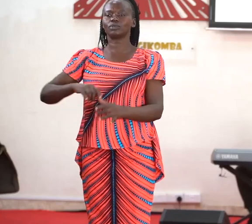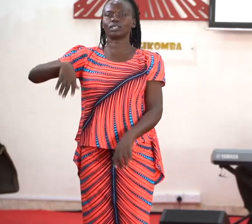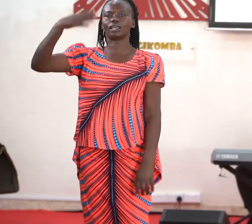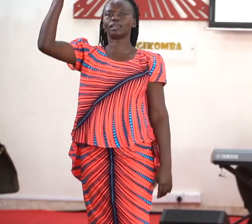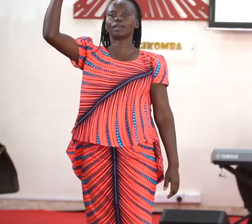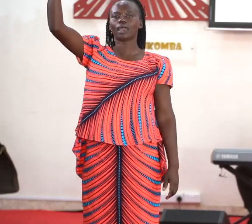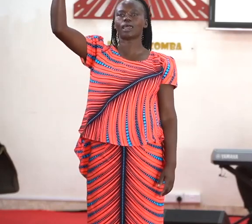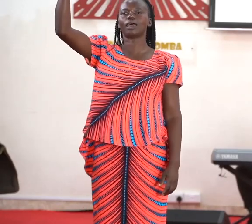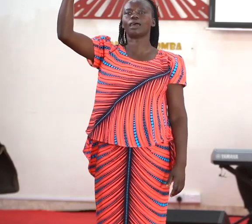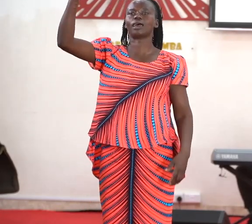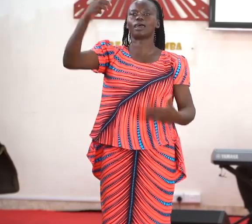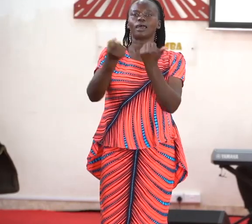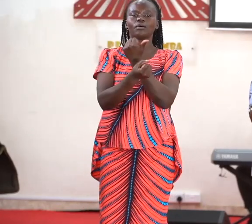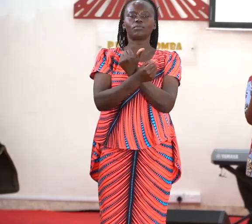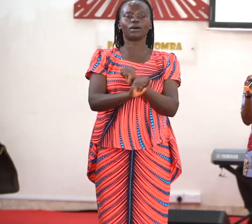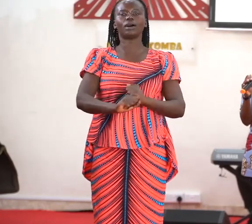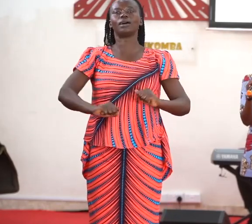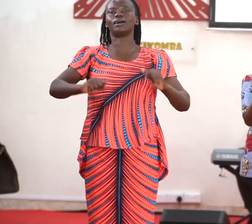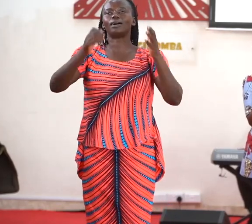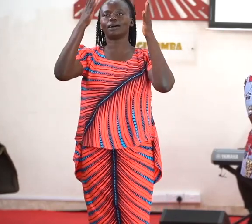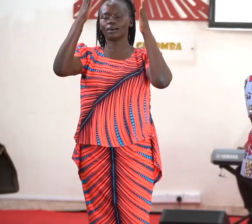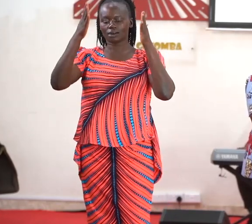Yesu ndiye,